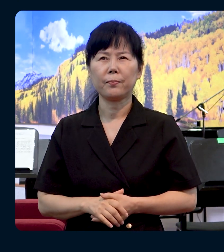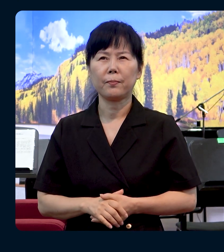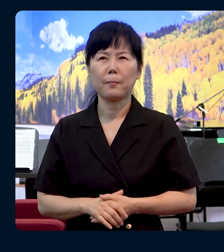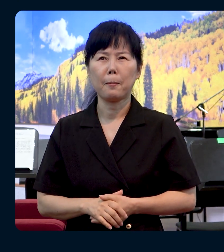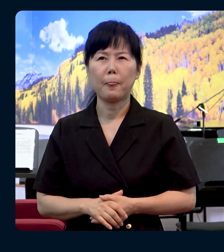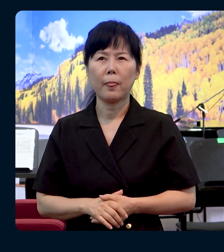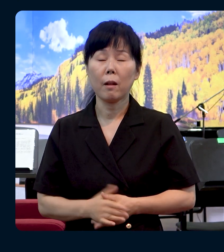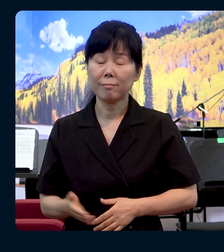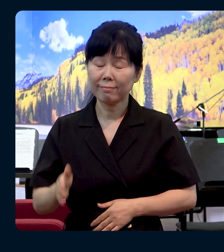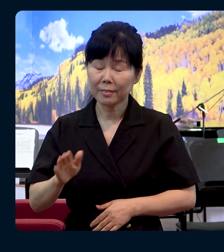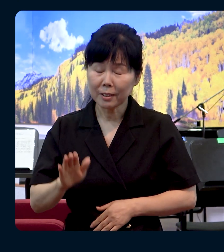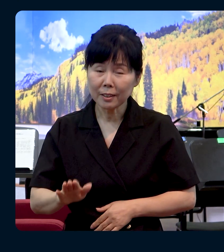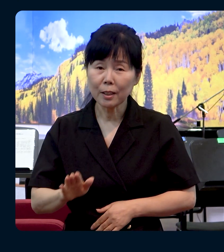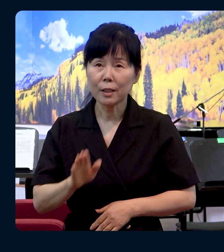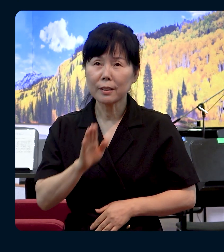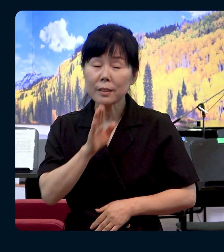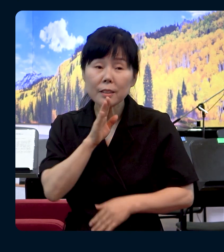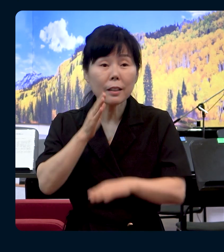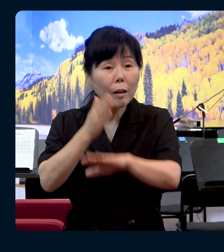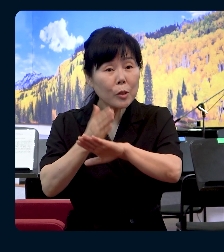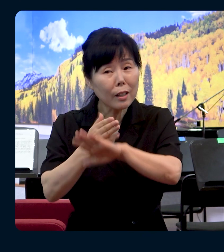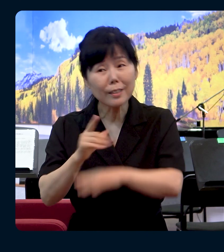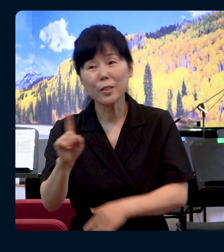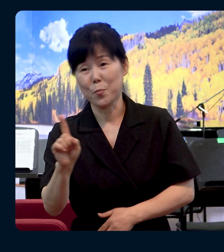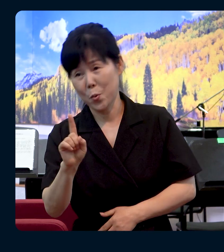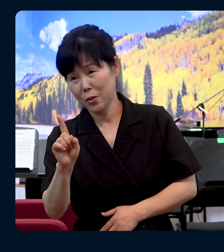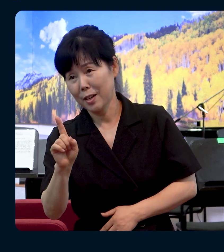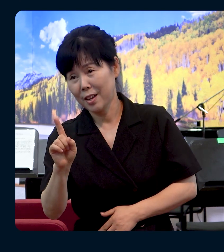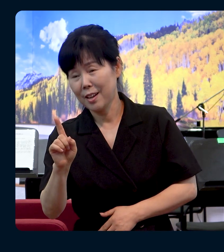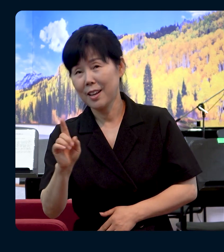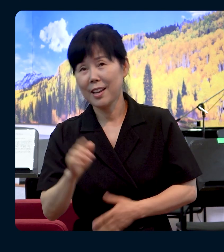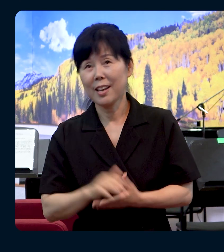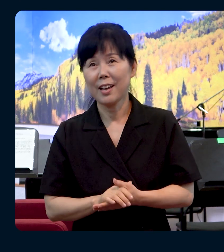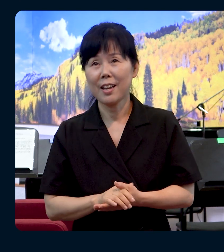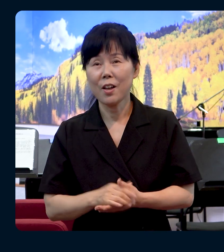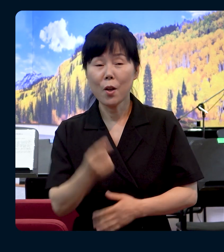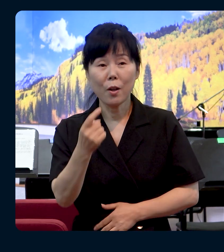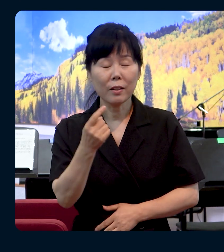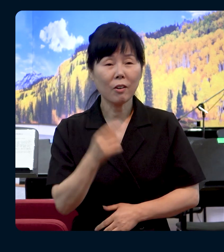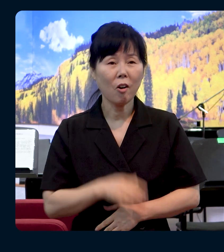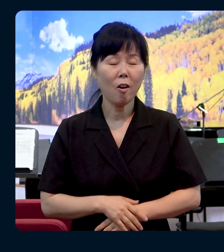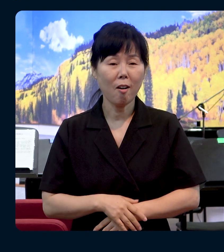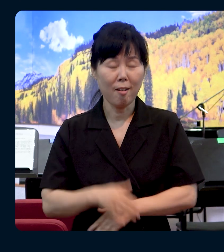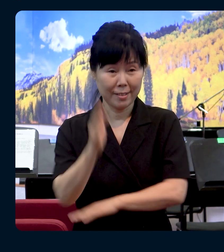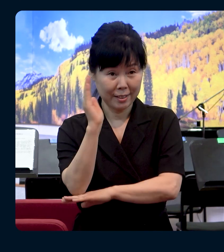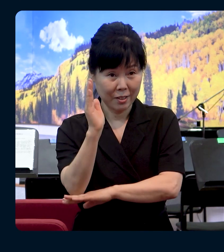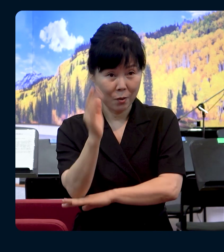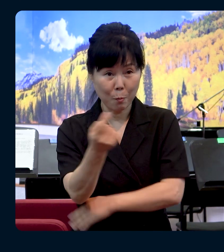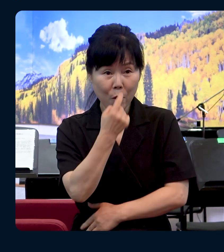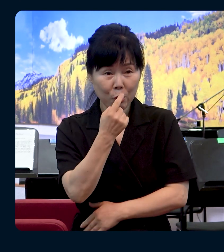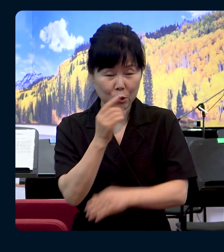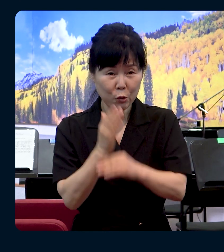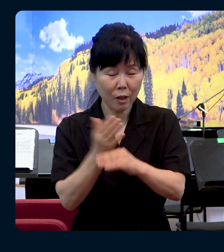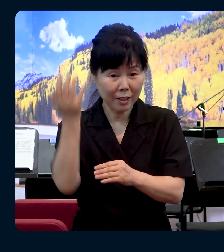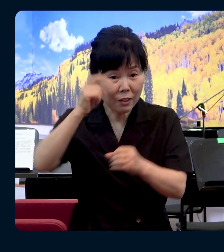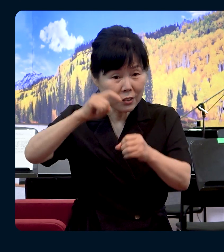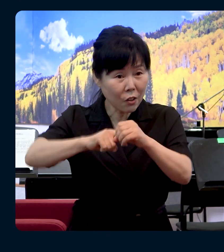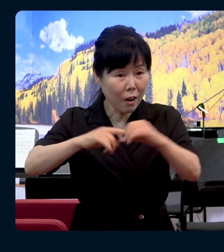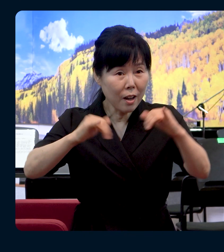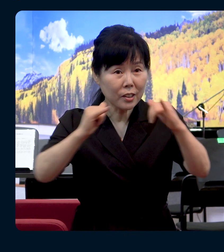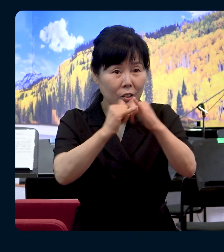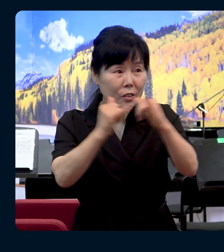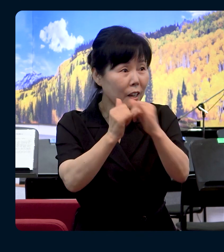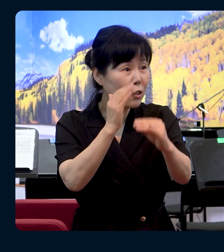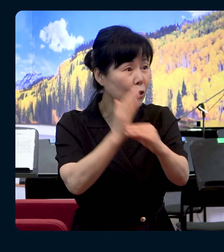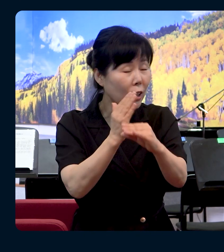자, 그런데 정말 감사하게도 그때 배운 영적 전쟁 강의 중에 그럴 때 어떻게